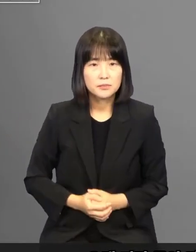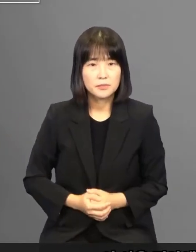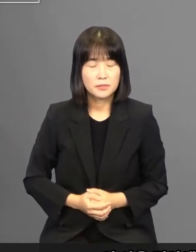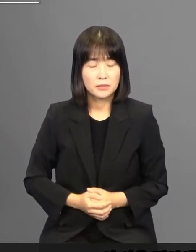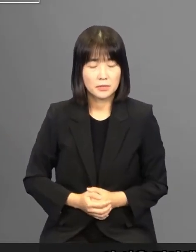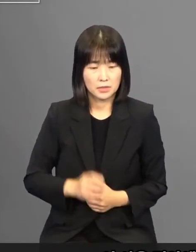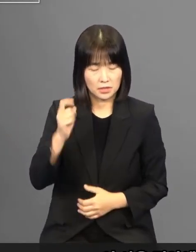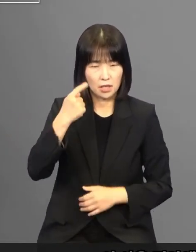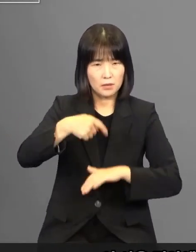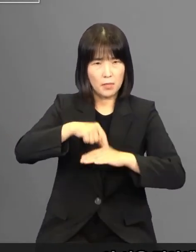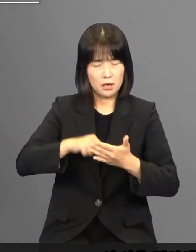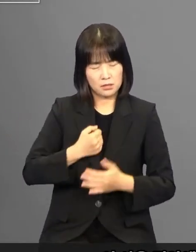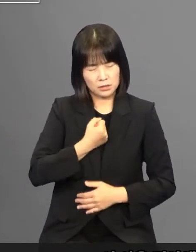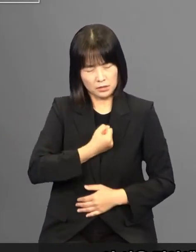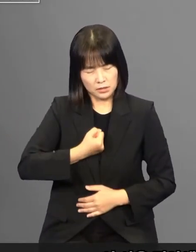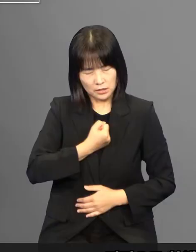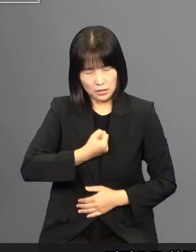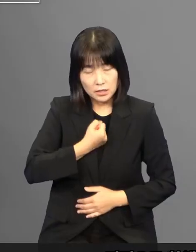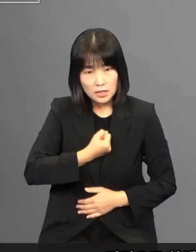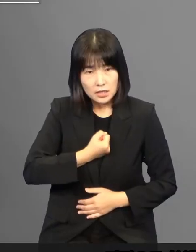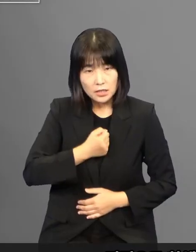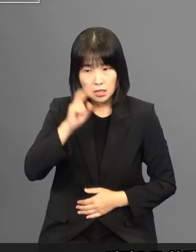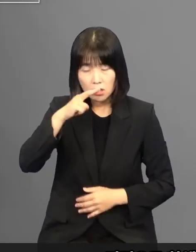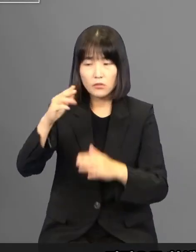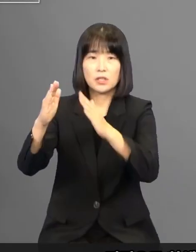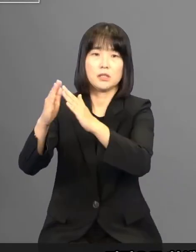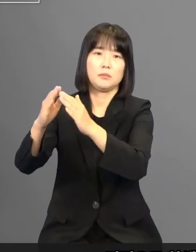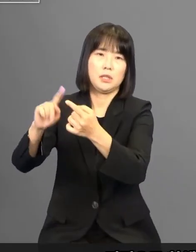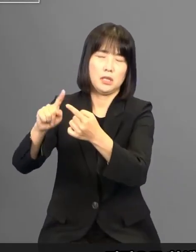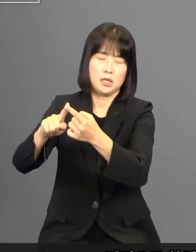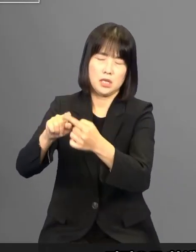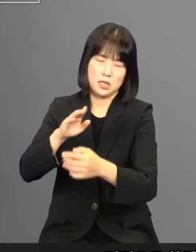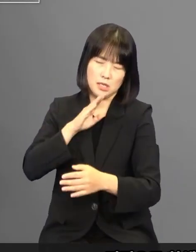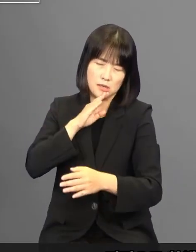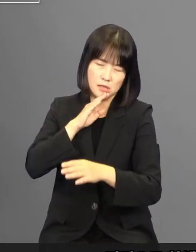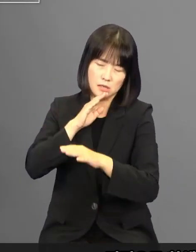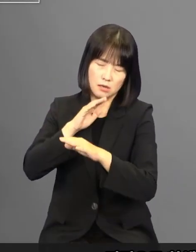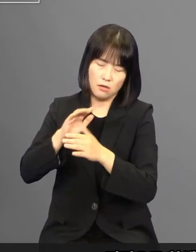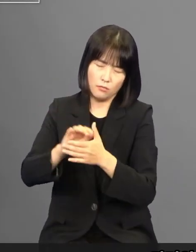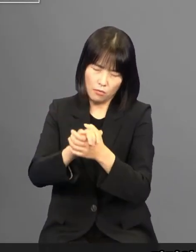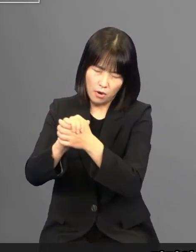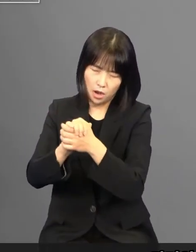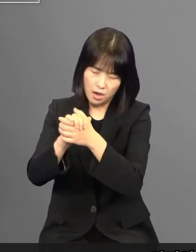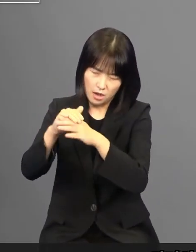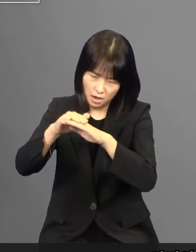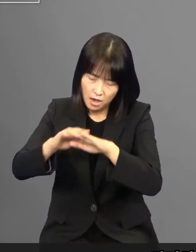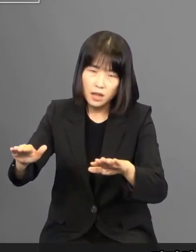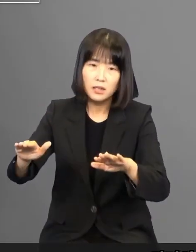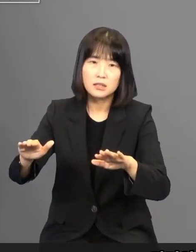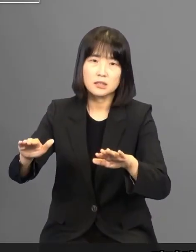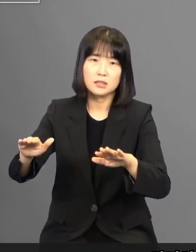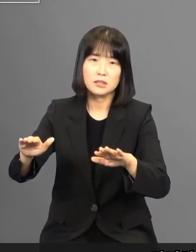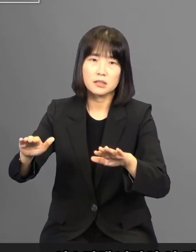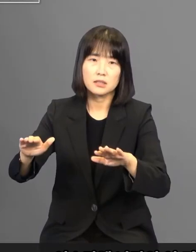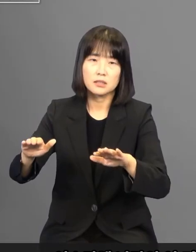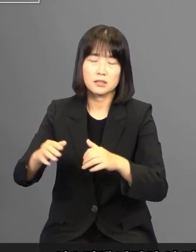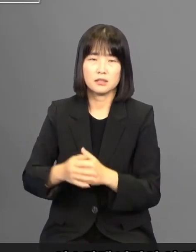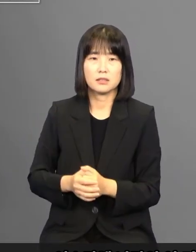남아있었던 이 사울 집안에 대한 적대감을 내려놓고 진정으로 화해하는 예식이었던 것이죠. 과거의 원한이